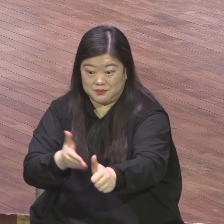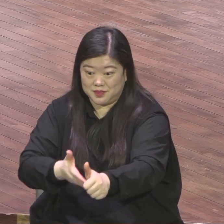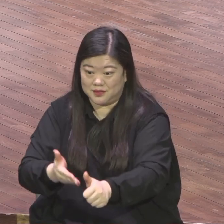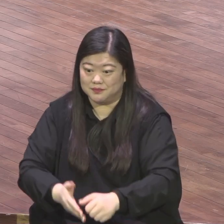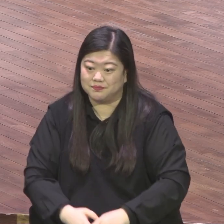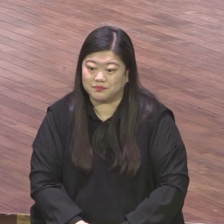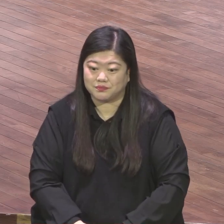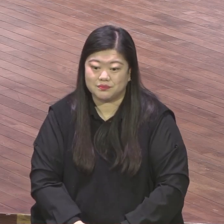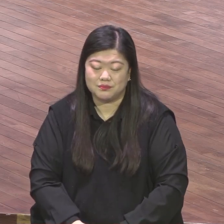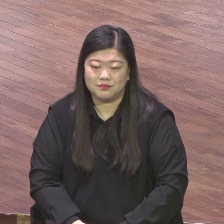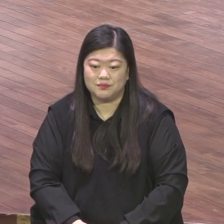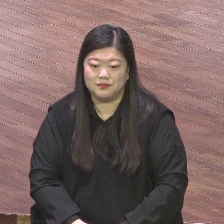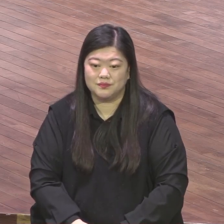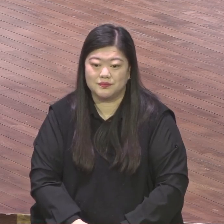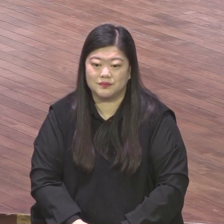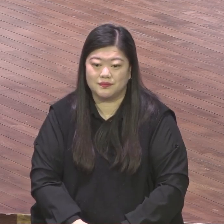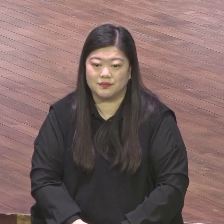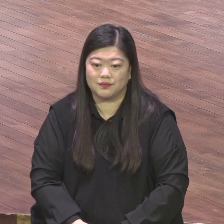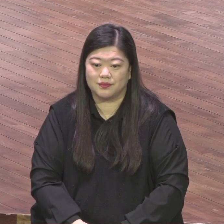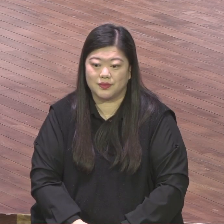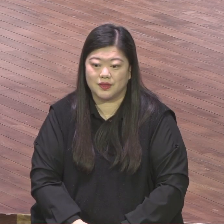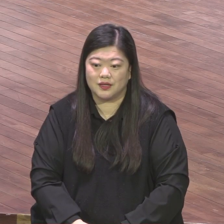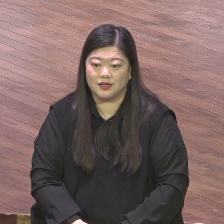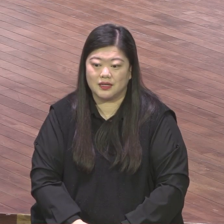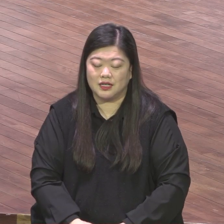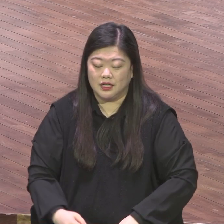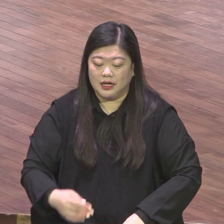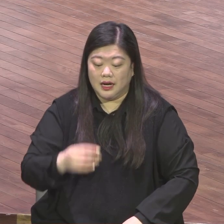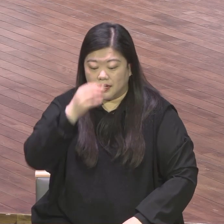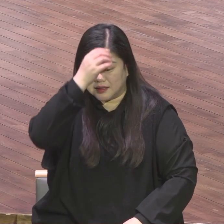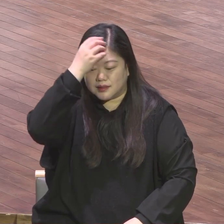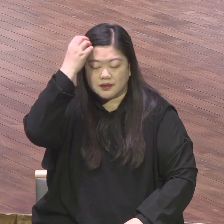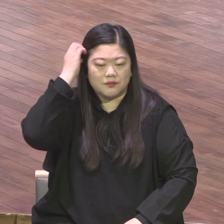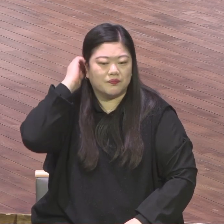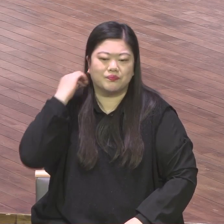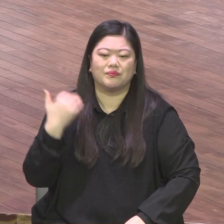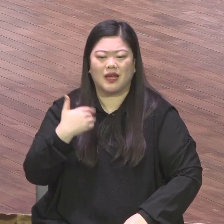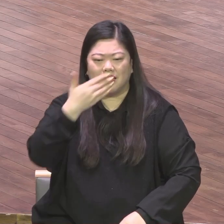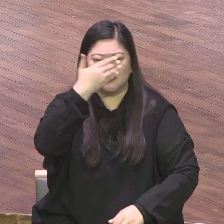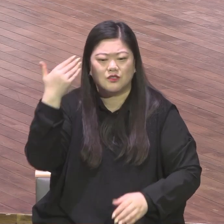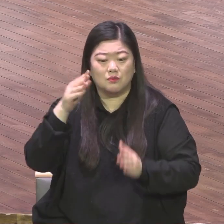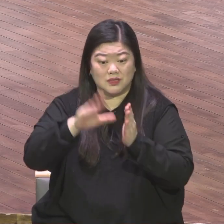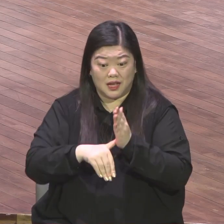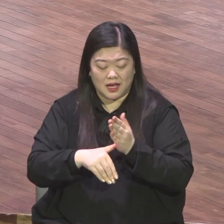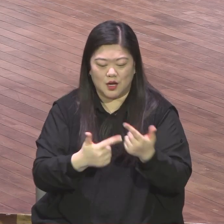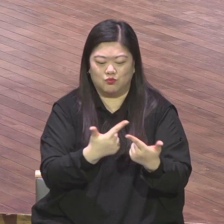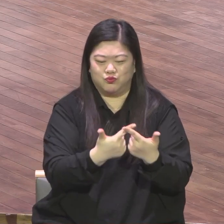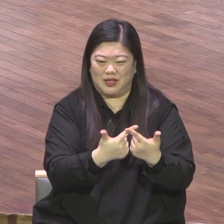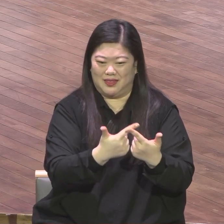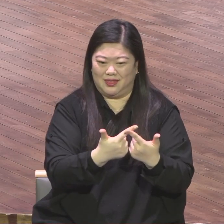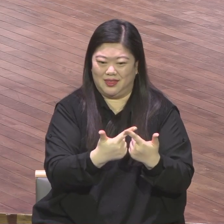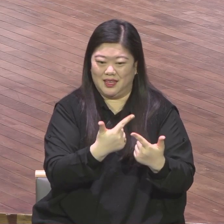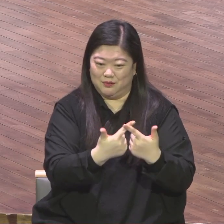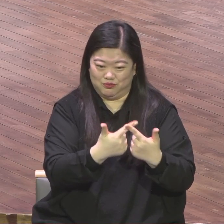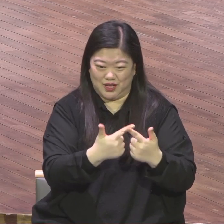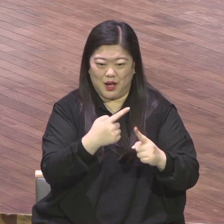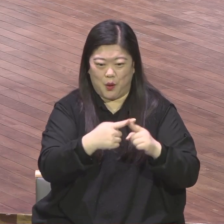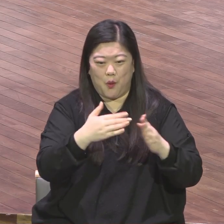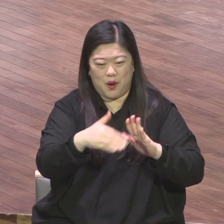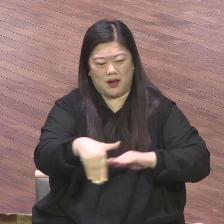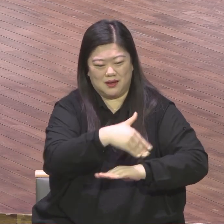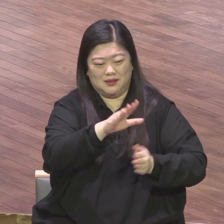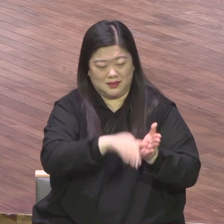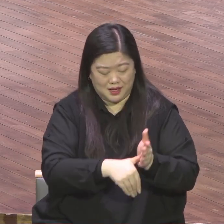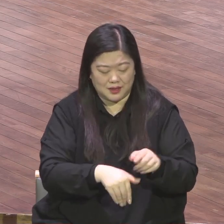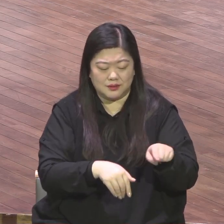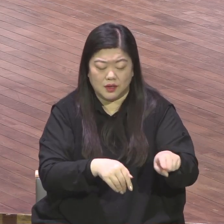사람이잖아요. 400명 정도 모이는 수용로 교회 저가 가가지고 두 달 만에 청년 회장 돼가지고 그야말로 그 조용한